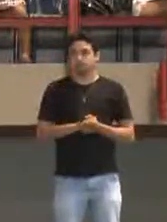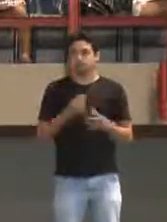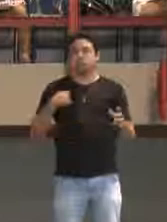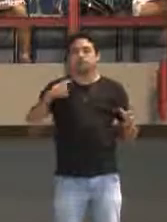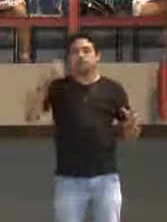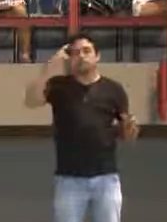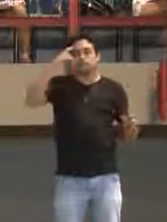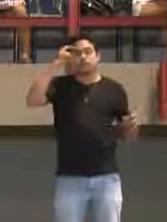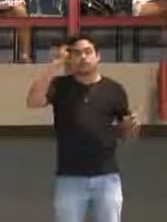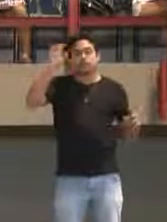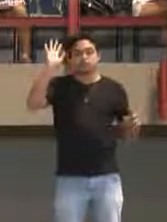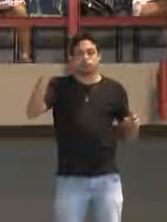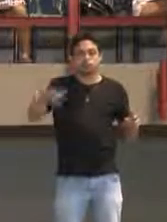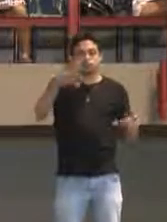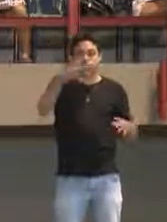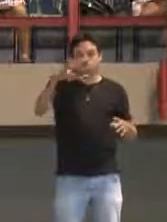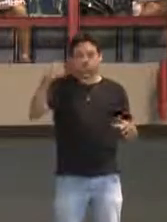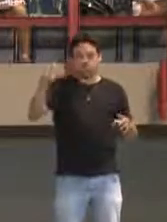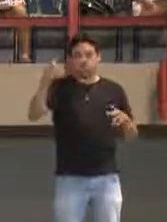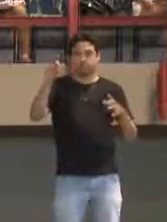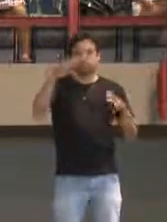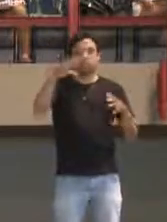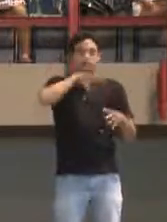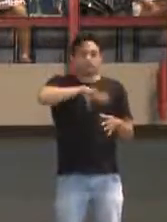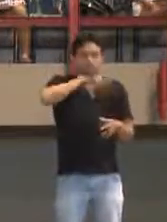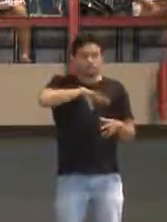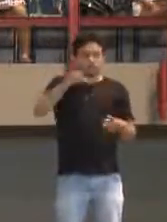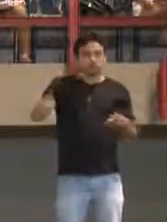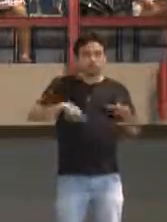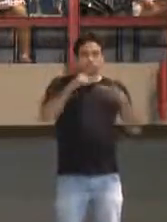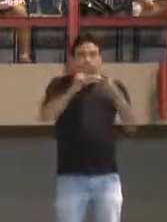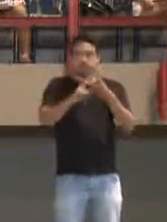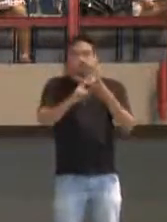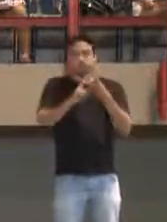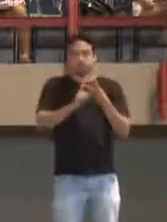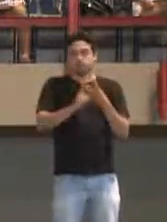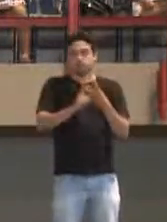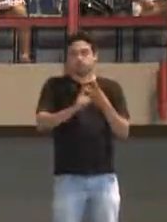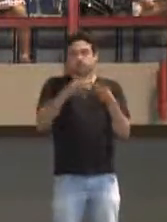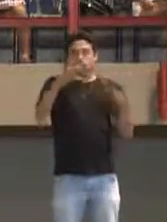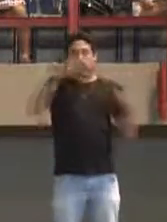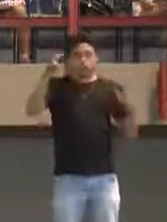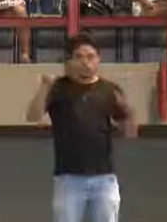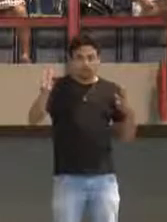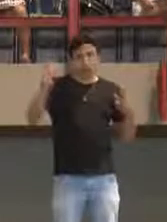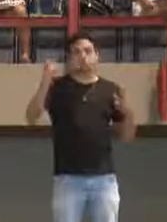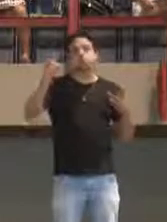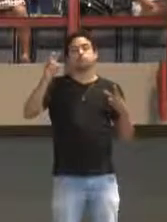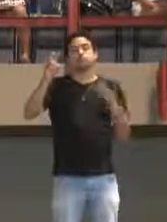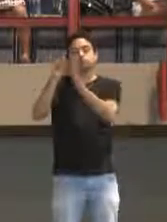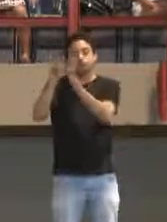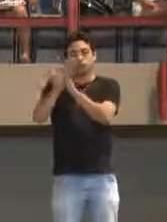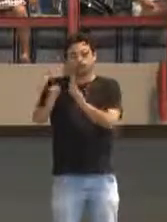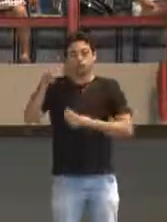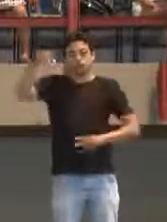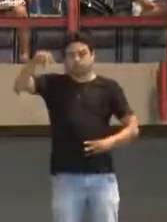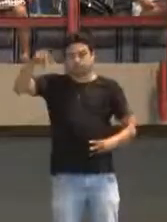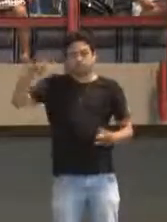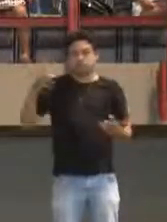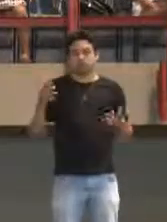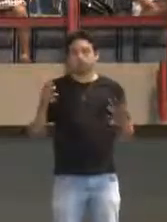imagina você pegar 45 problemas de português, com mais 45 problemas de